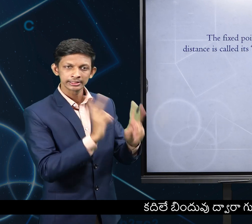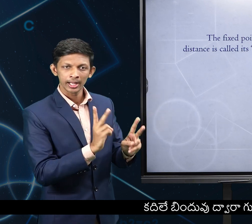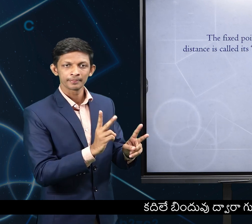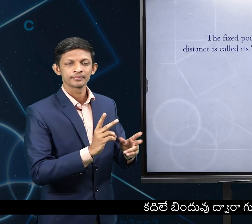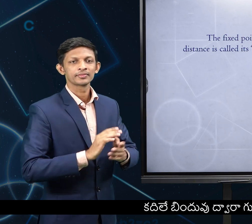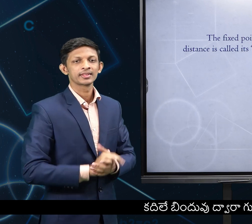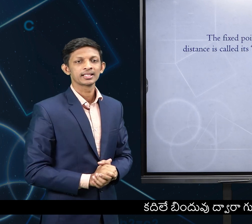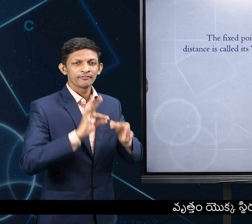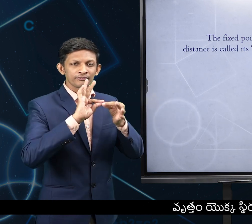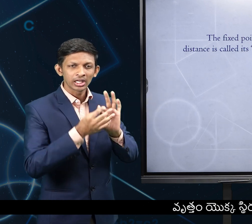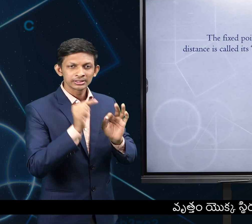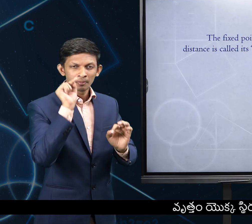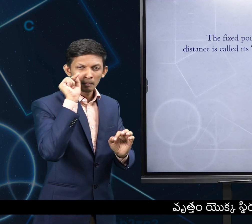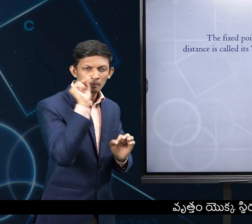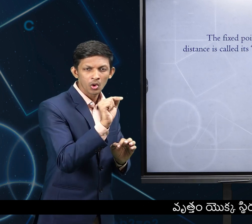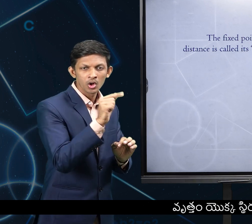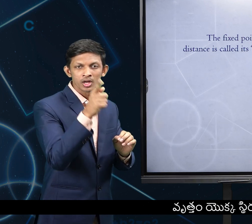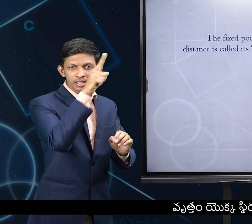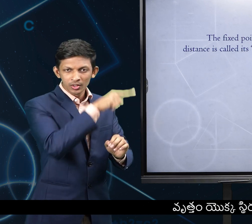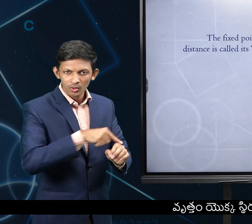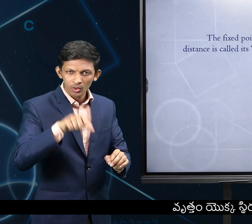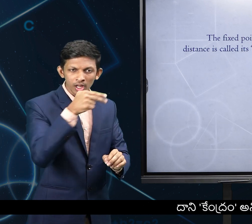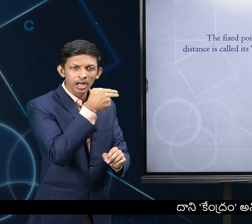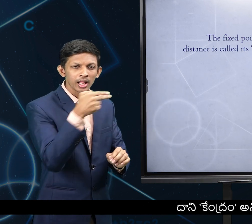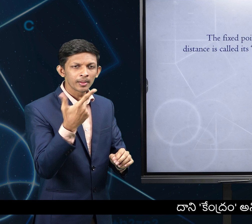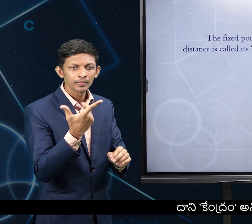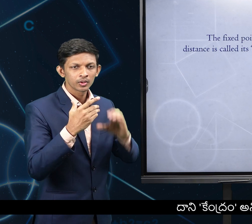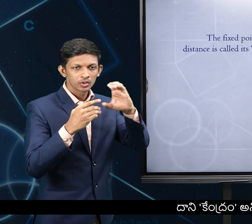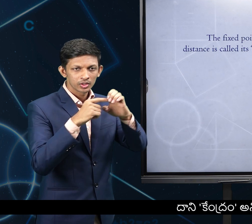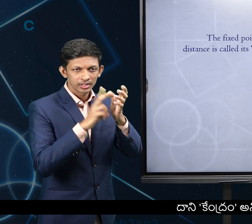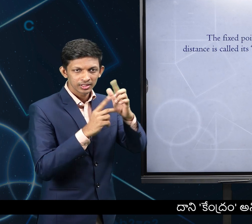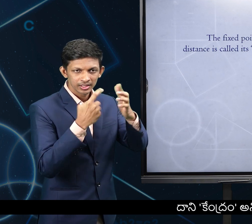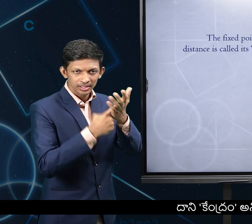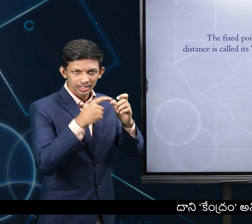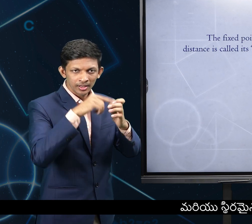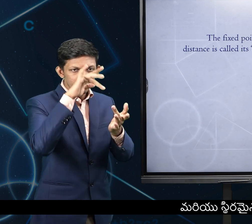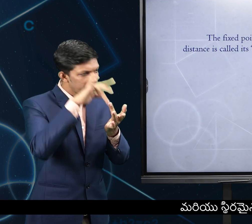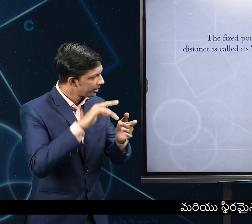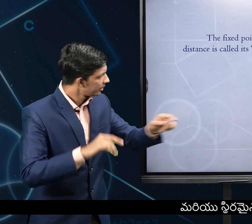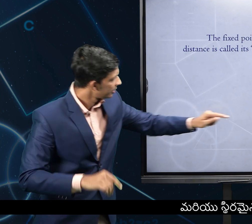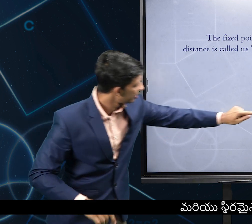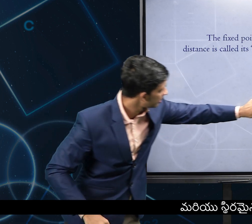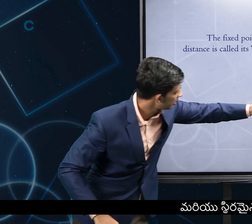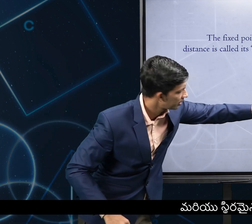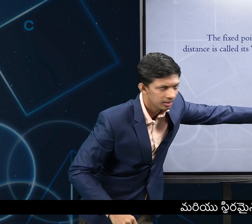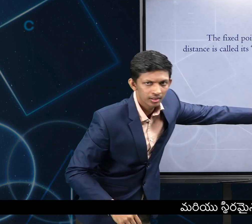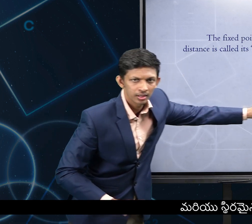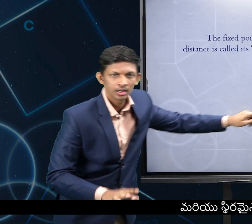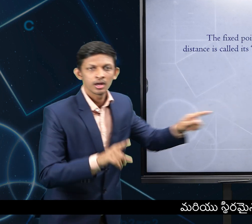గుర్తించబడిన మార్గం. వృత్తం యొక్క స్థిర బిందువును దాని కేంద్రం అని పిలుస్తారు మరియు స్థిరమైన దూరాన్ని